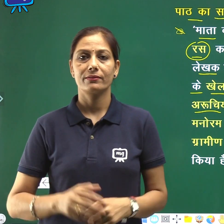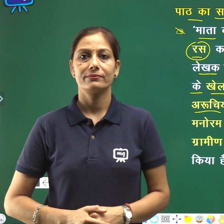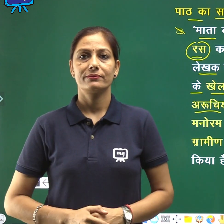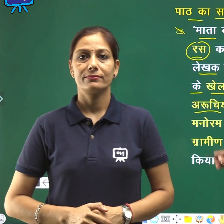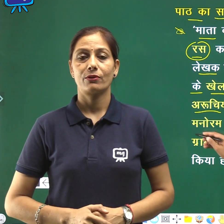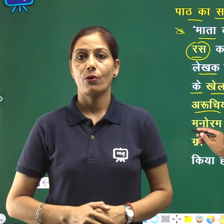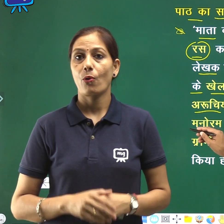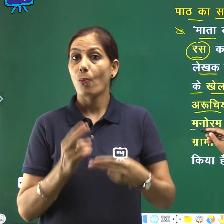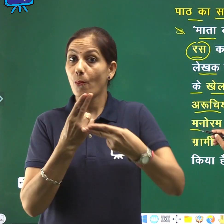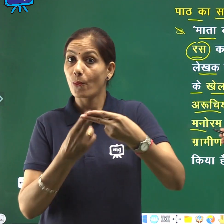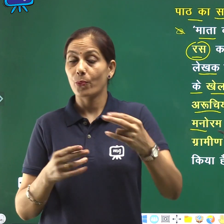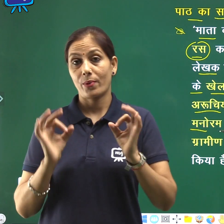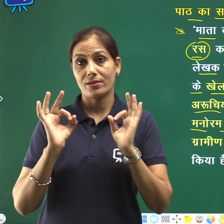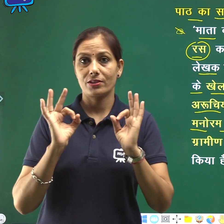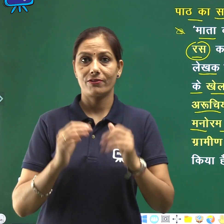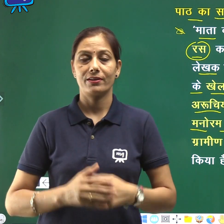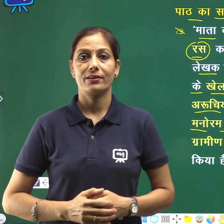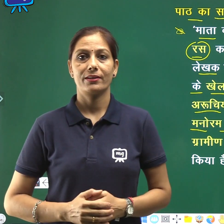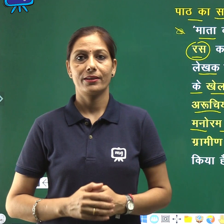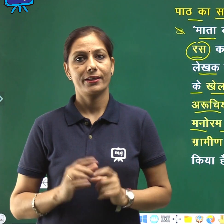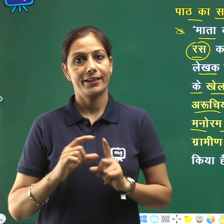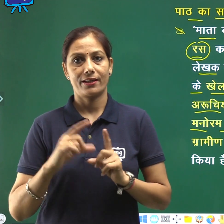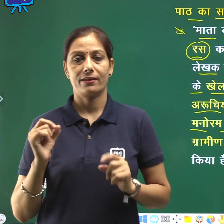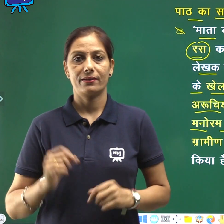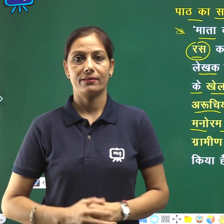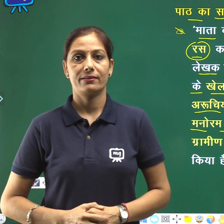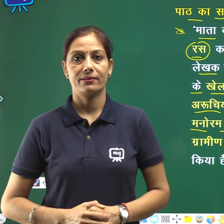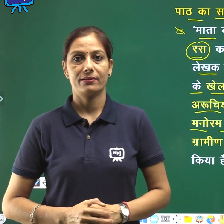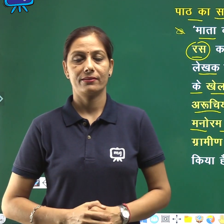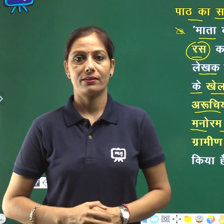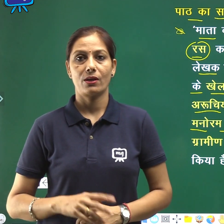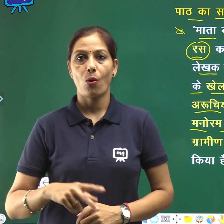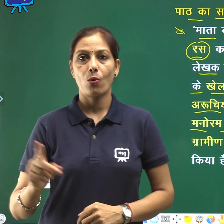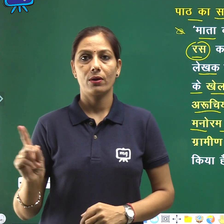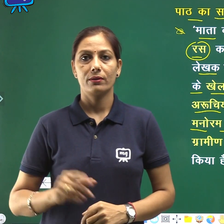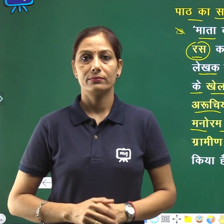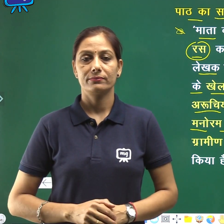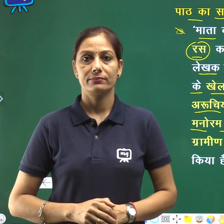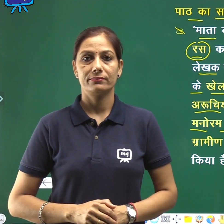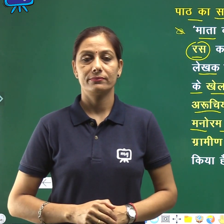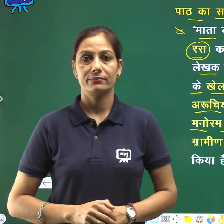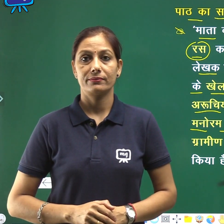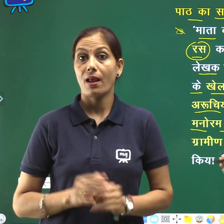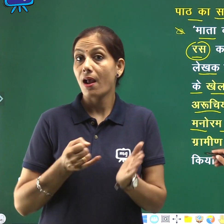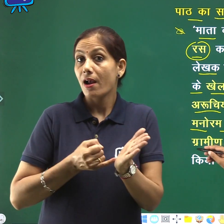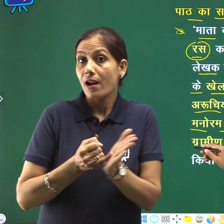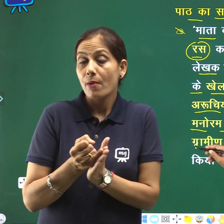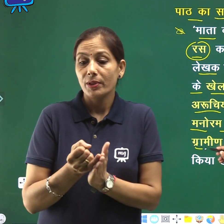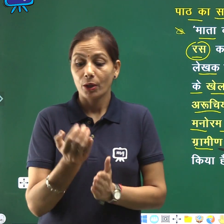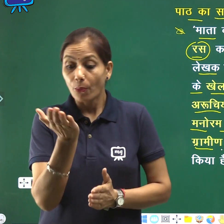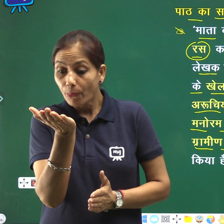मनोरम वर्णन किया है और ग्रामीण जीवन का